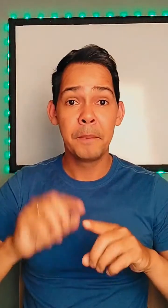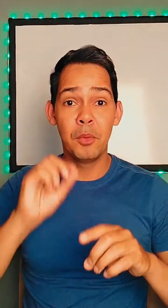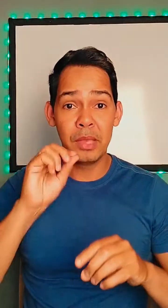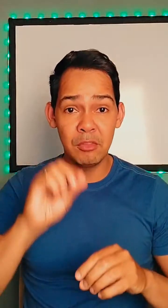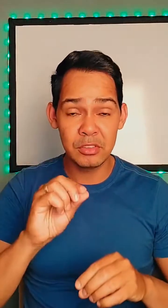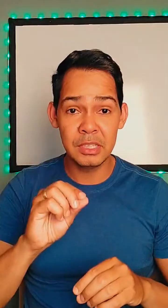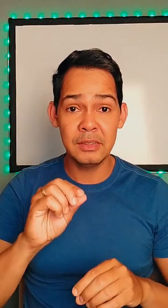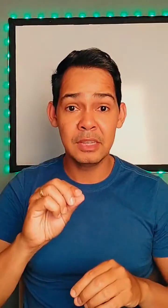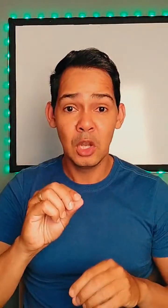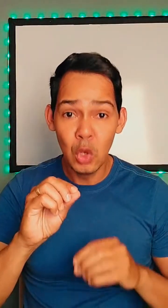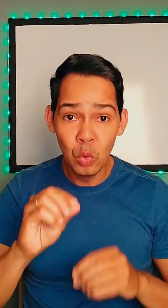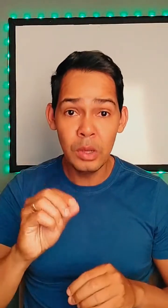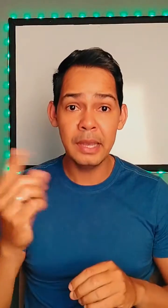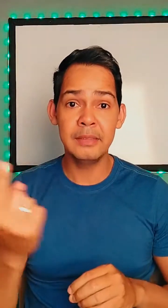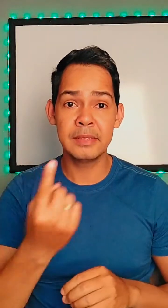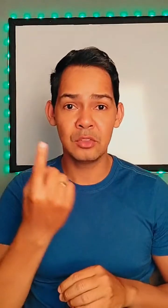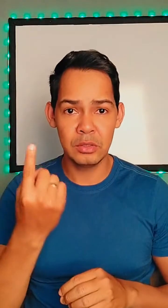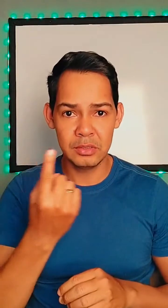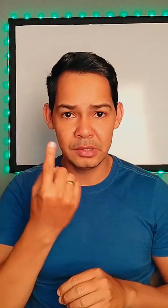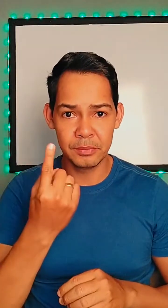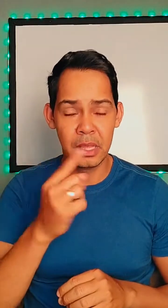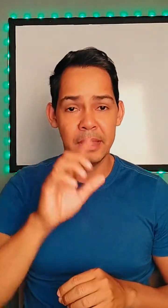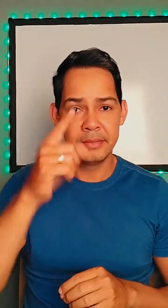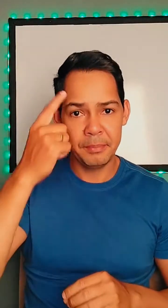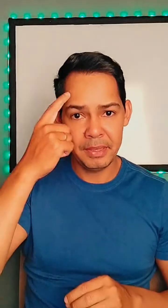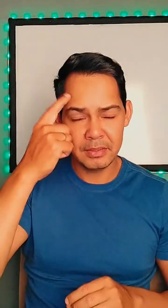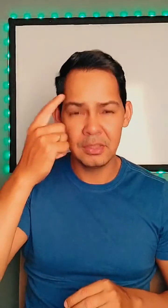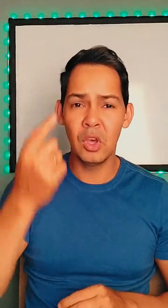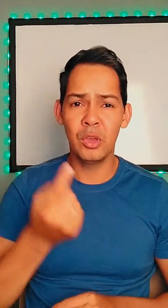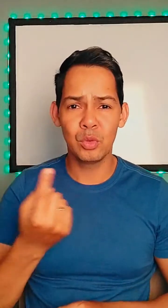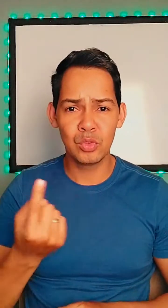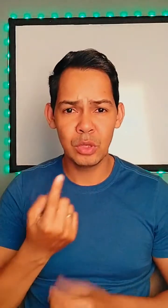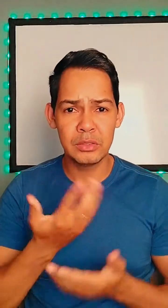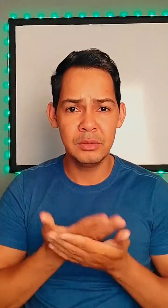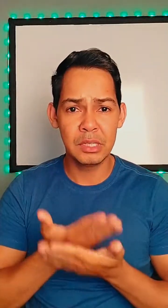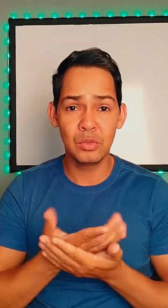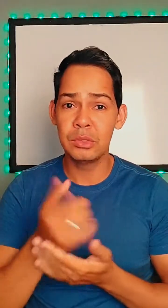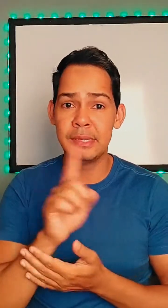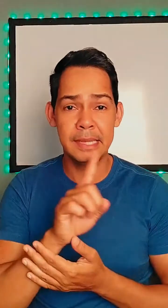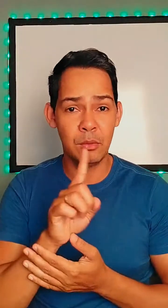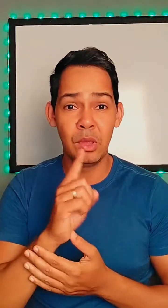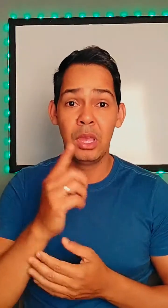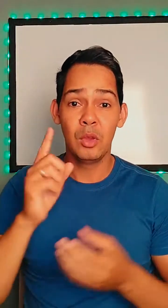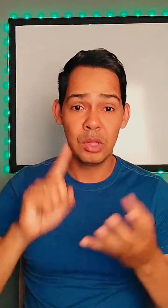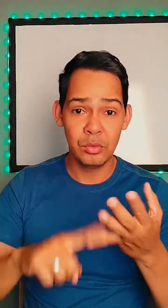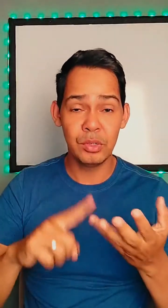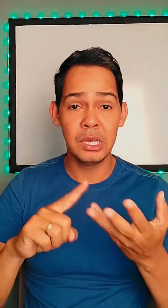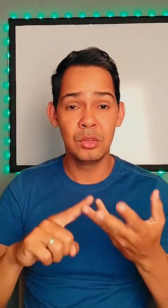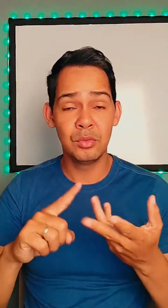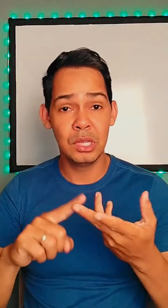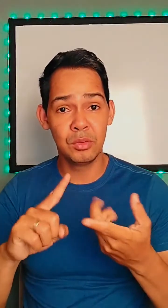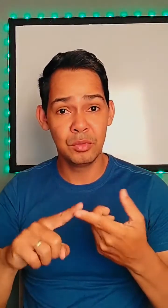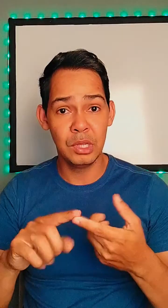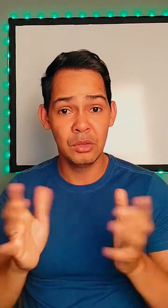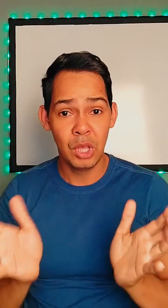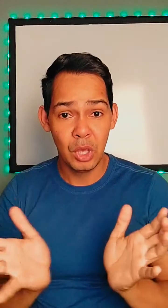Porque você nunca está sozinho. Você pensa assim, não, eu estou sozinho aqui estudando. Não, eu tenho fulano. Eu tenho